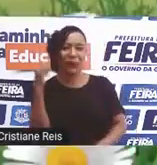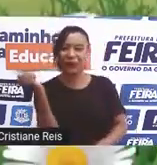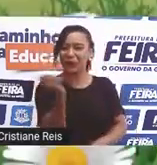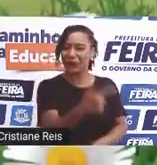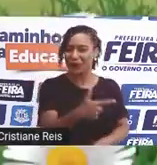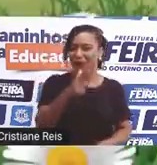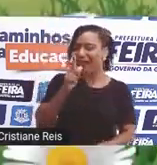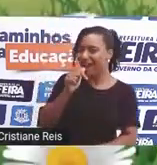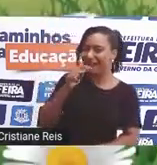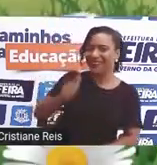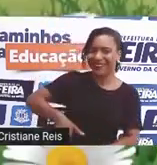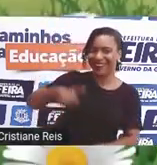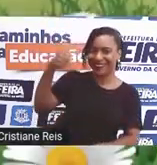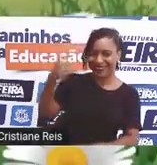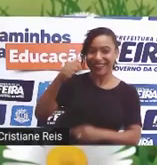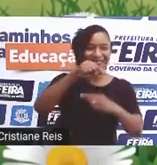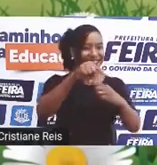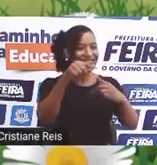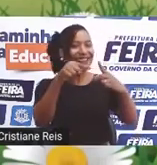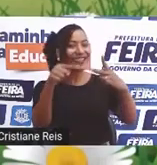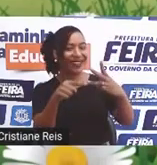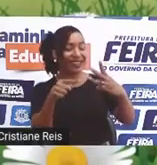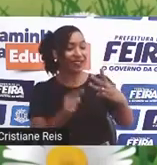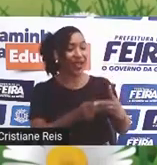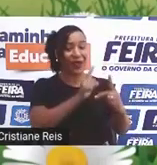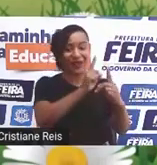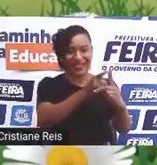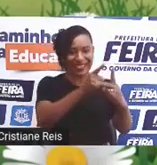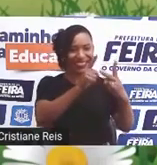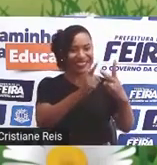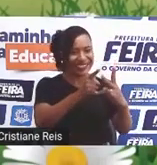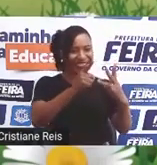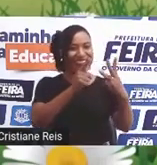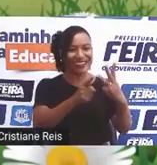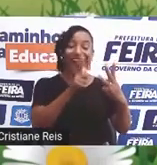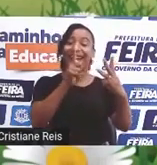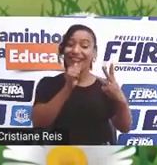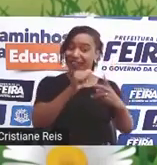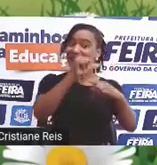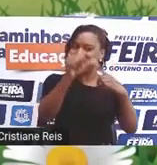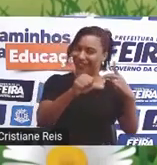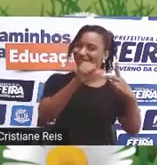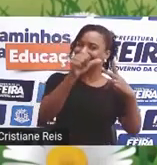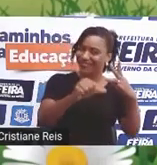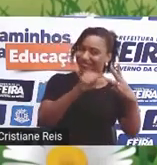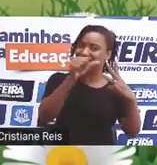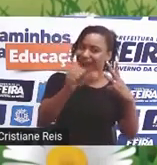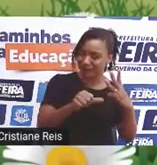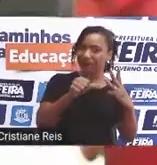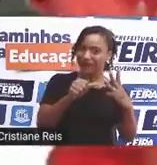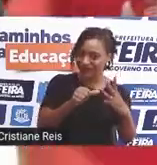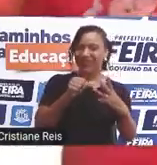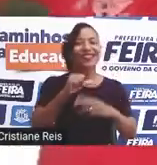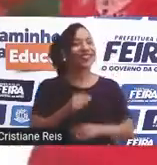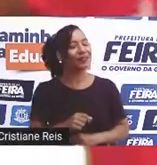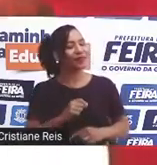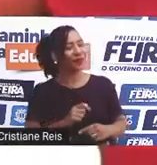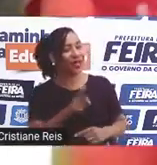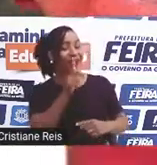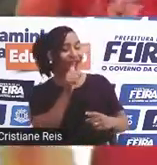Três estados em que a água vai ficar. Um, dois, três, e a água vai se transformar.